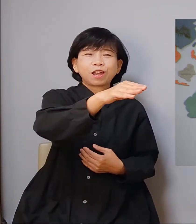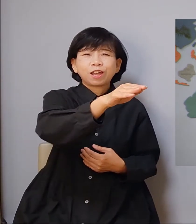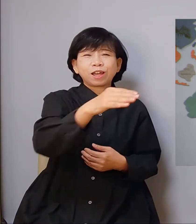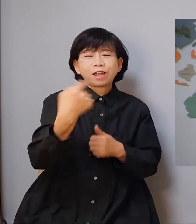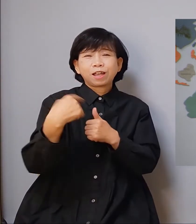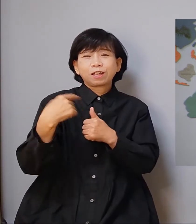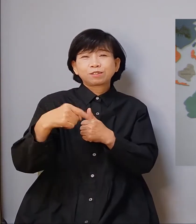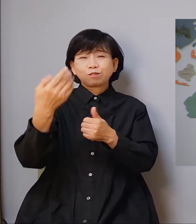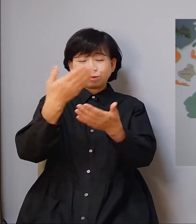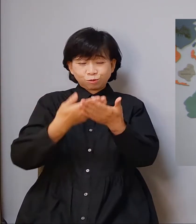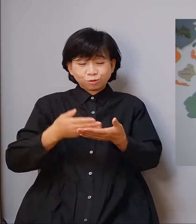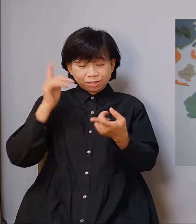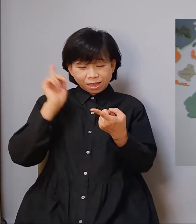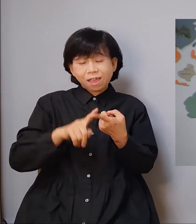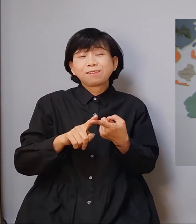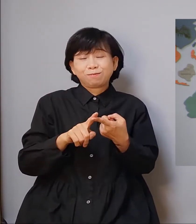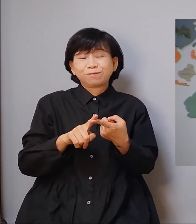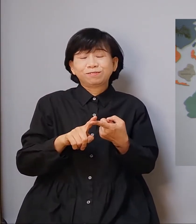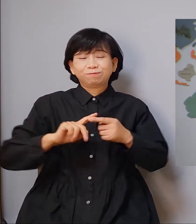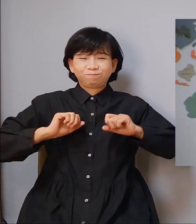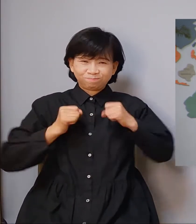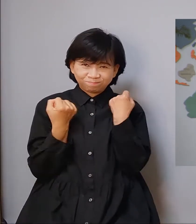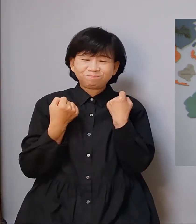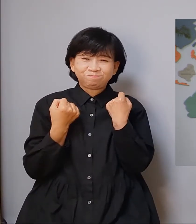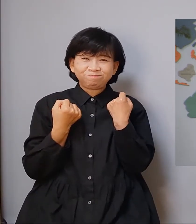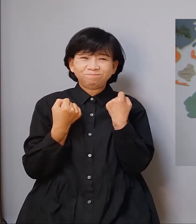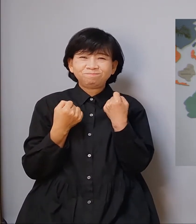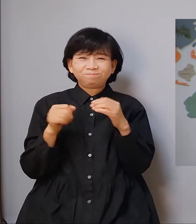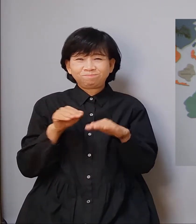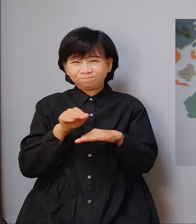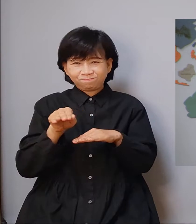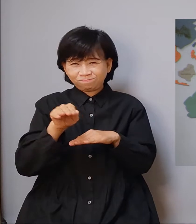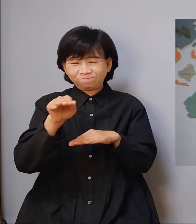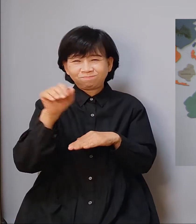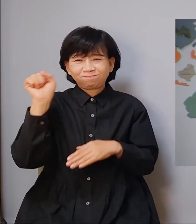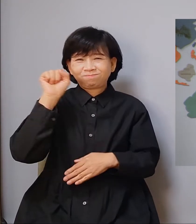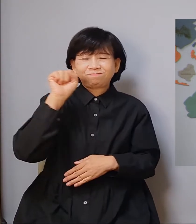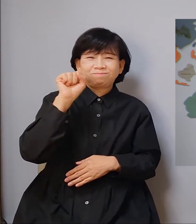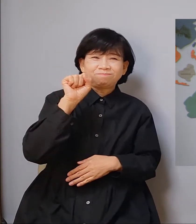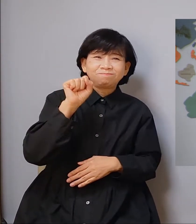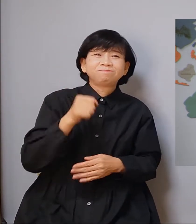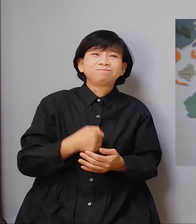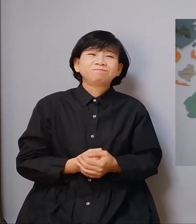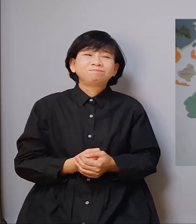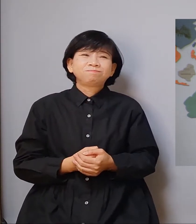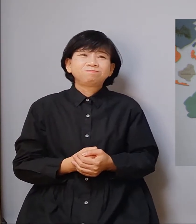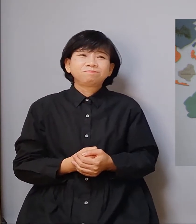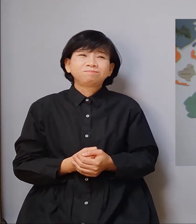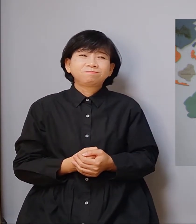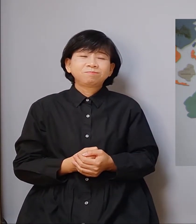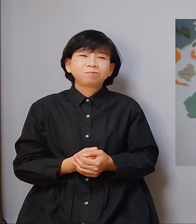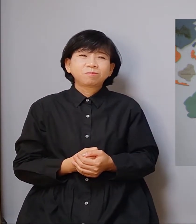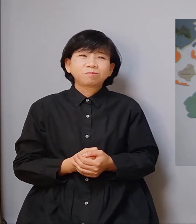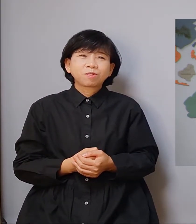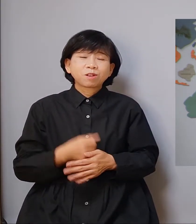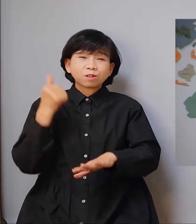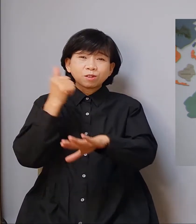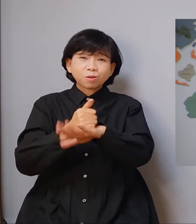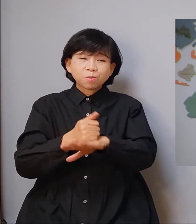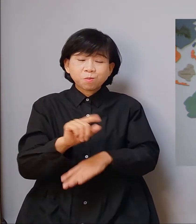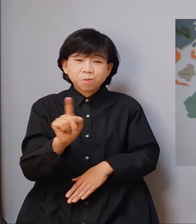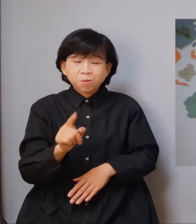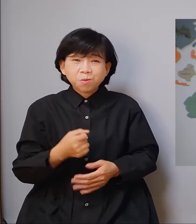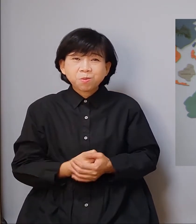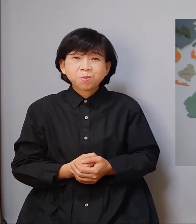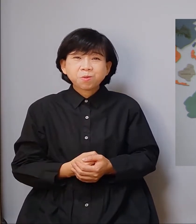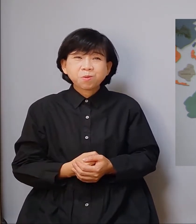그러면 그 내비게이션의 말을 듣고 한번 가보았습니다. 그렇게 테스트를 해보니 결과가 어떻게